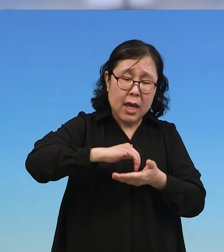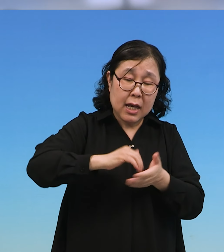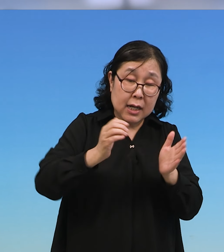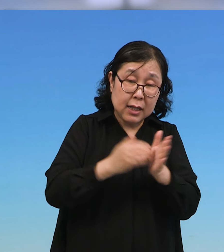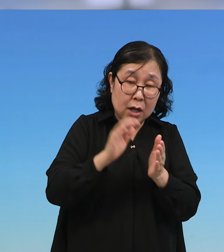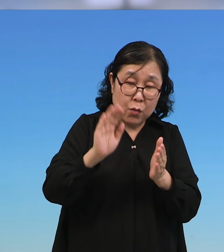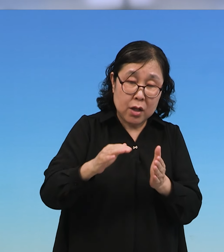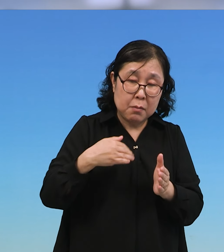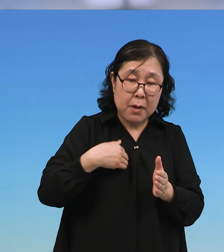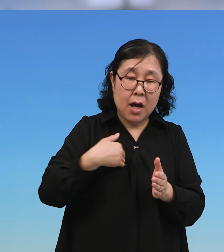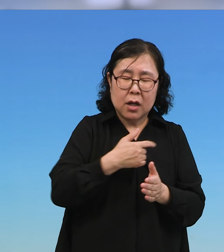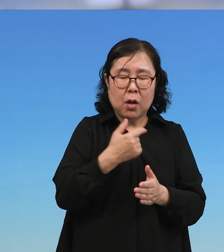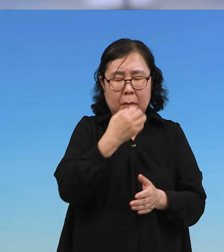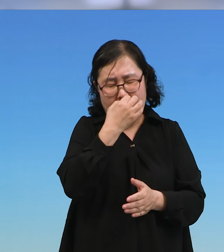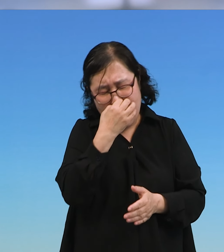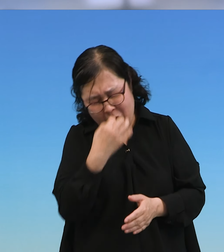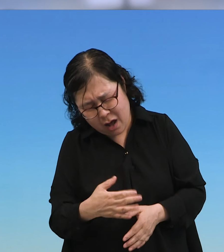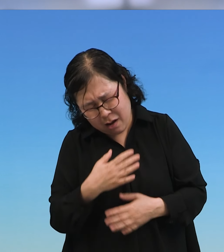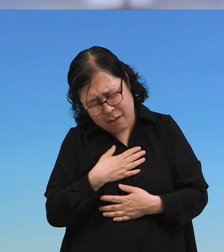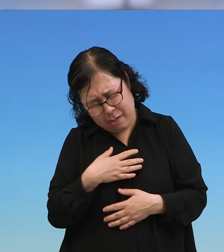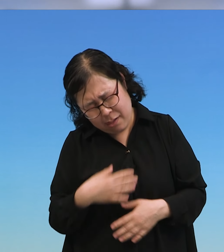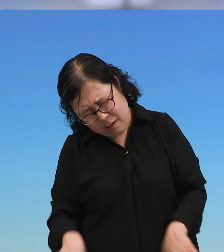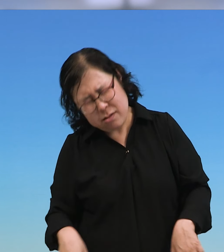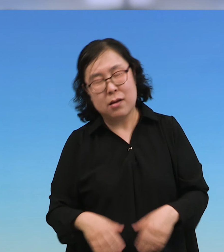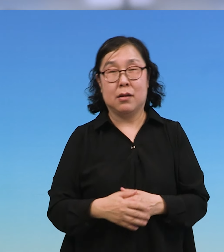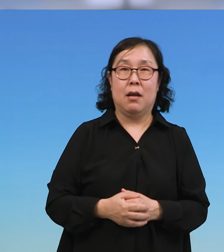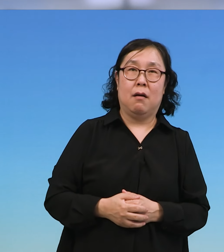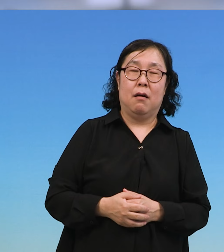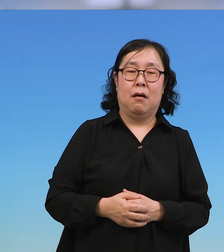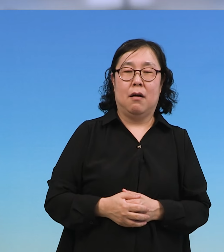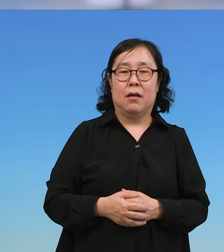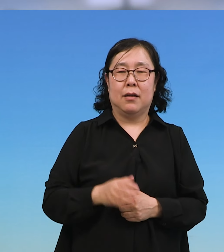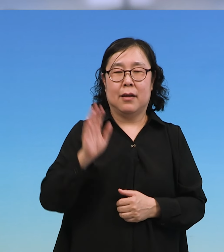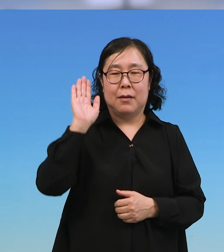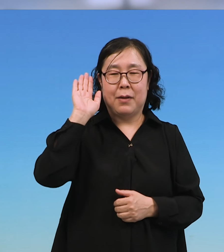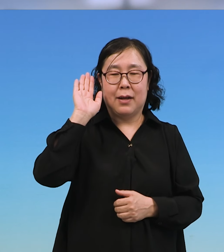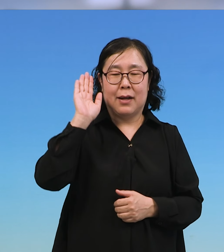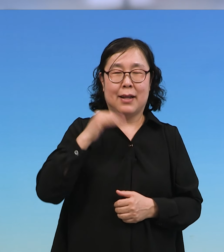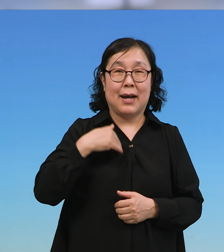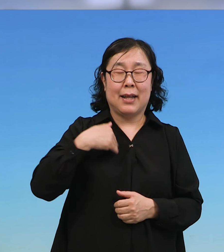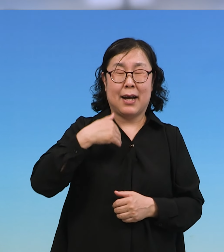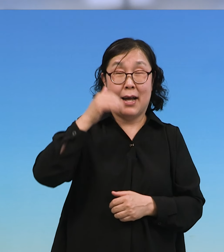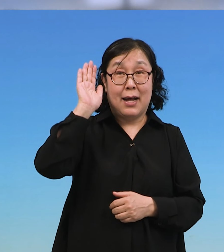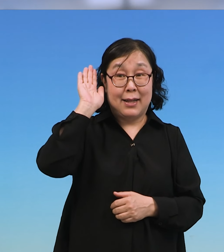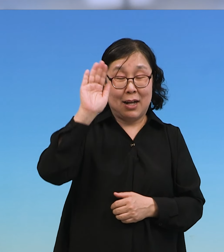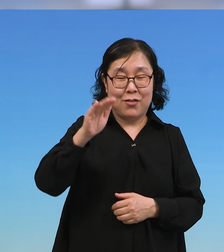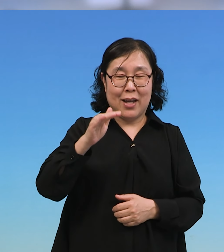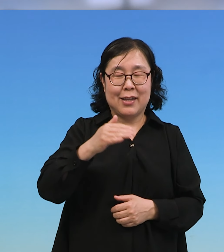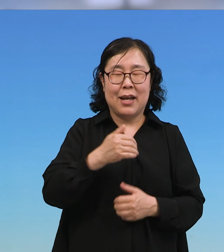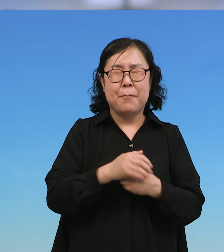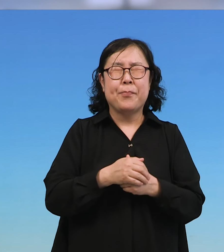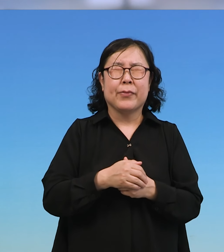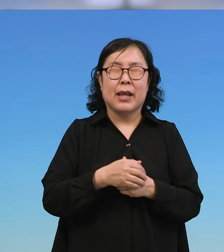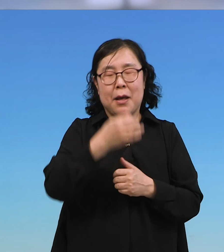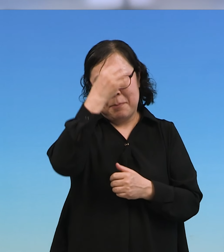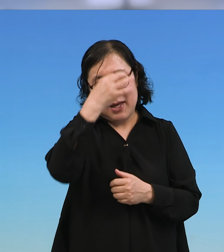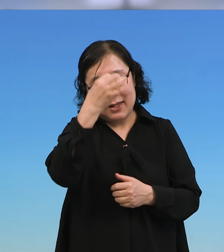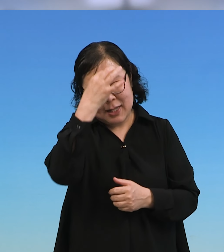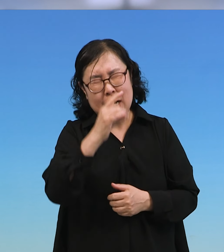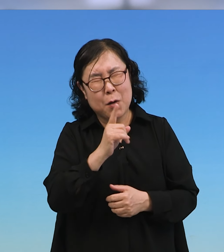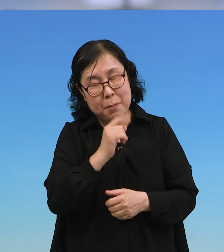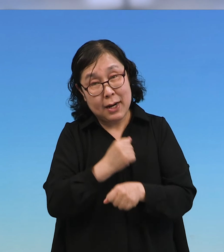거예요. 그 나중에 미안하다 그랬어, 내가. 근데 여러분, 그 웃기려고 그런 이야기를